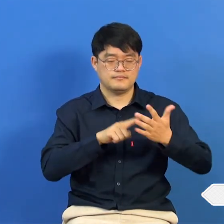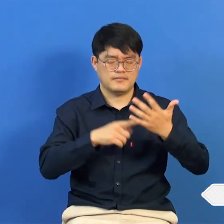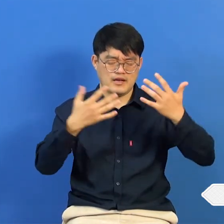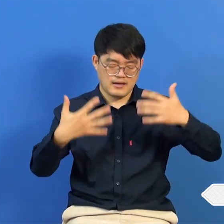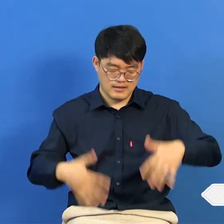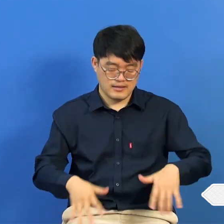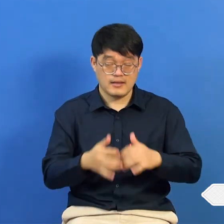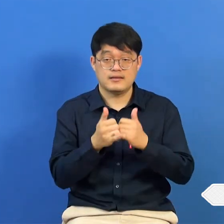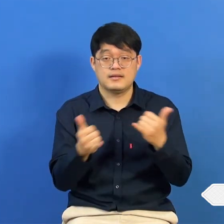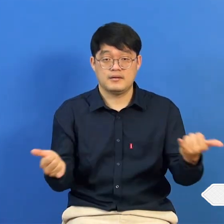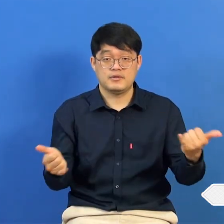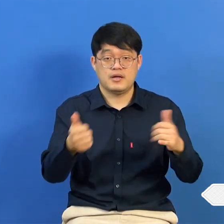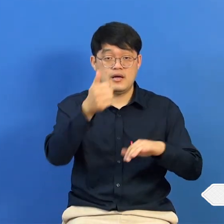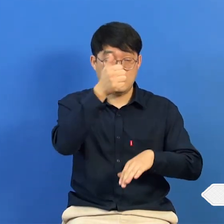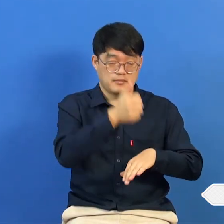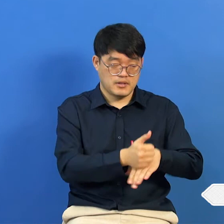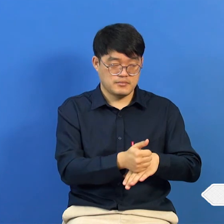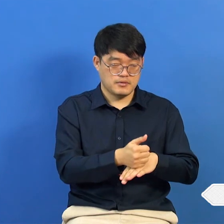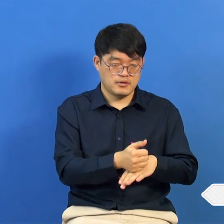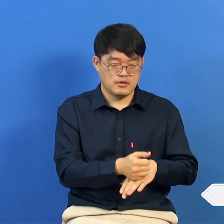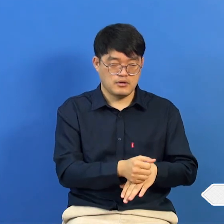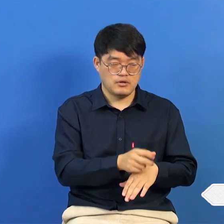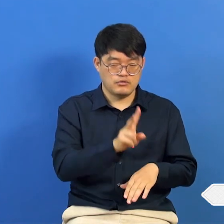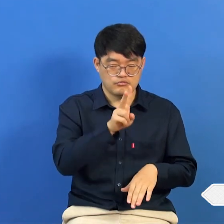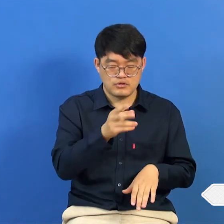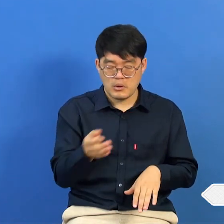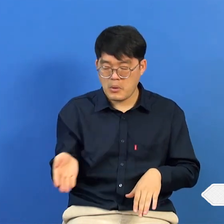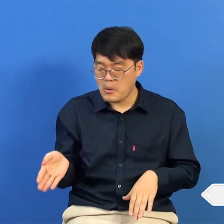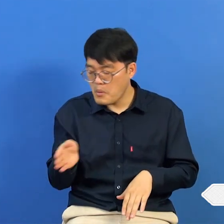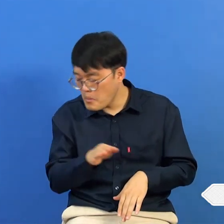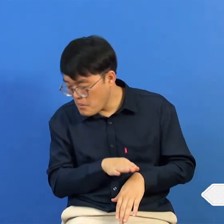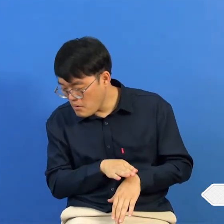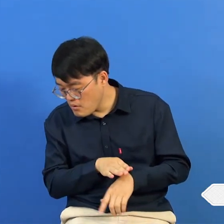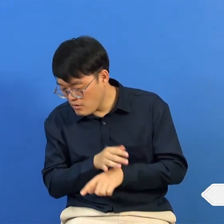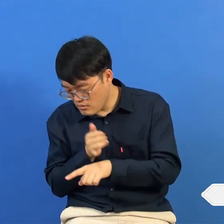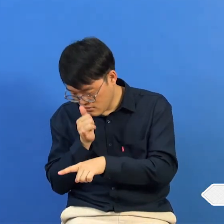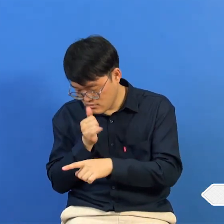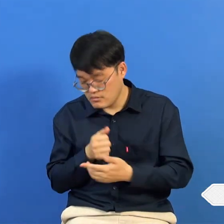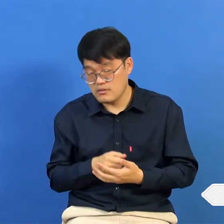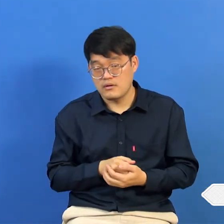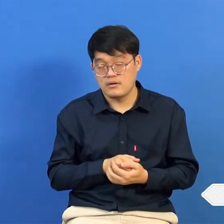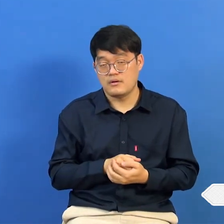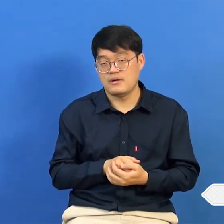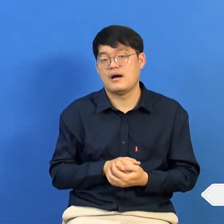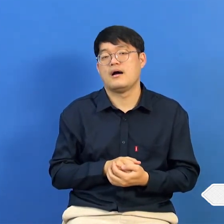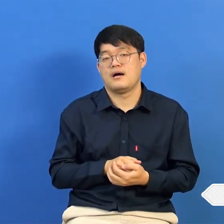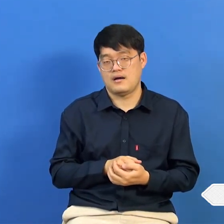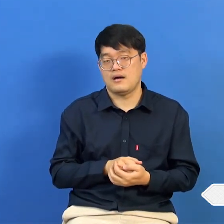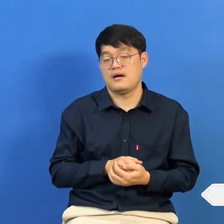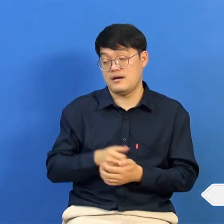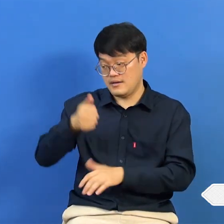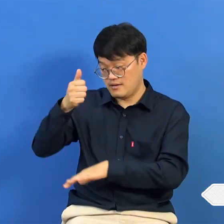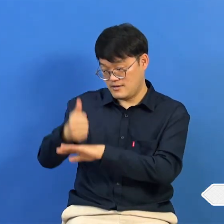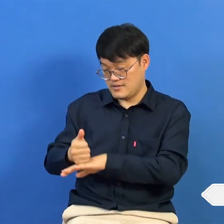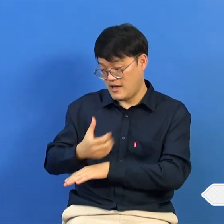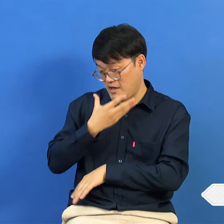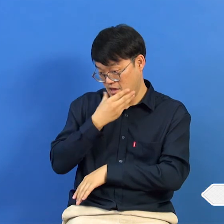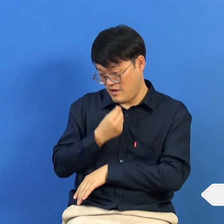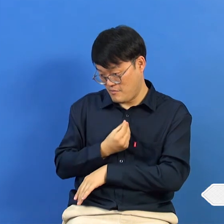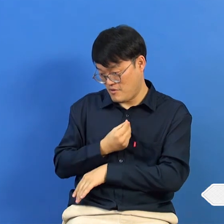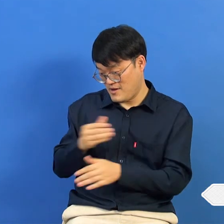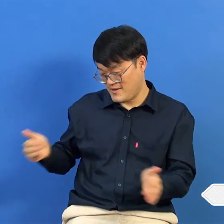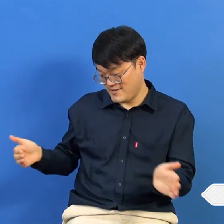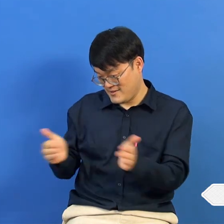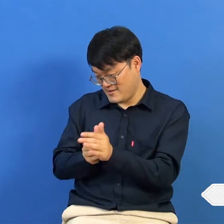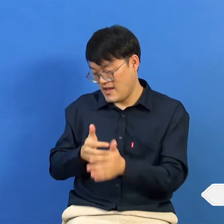사람은 끝에 두 장을 살짝 먼저 봐버리죠. 그래서 끝이 해피엔딩이다 하는